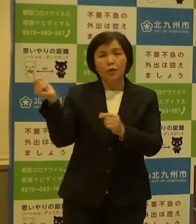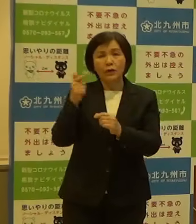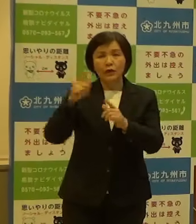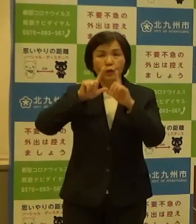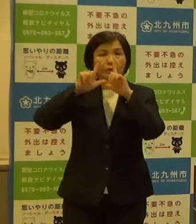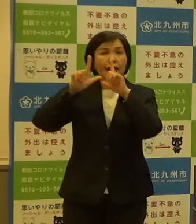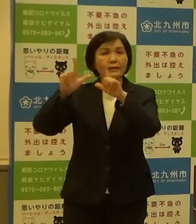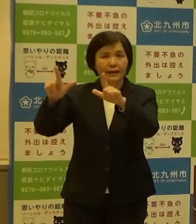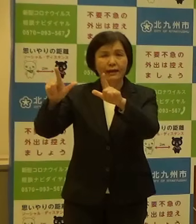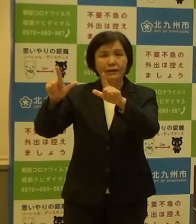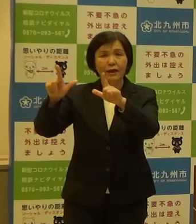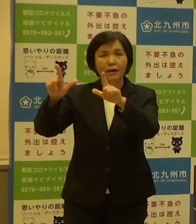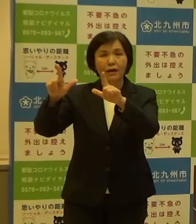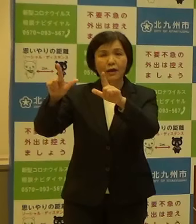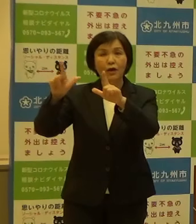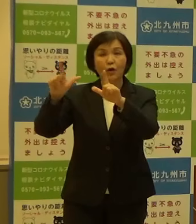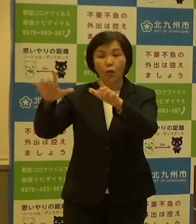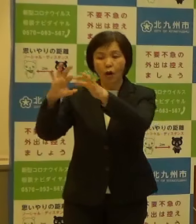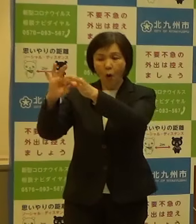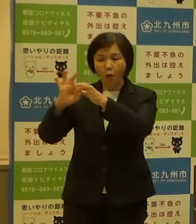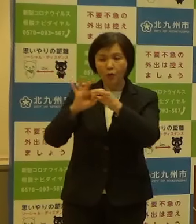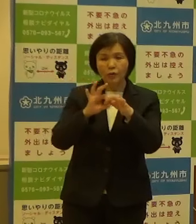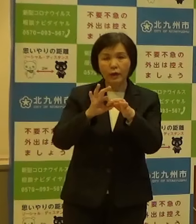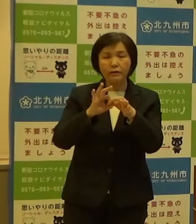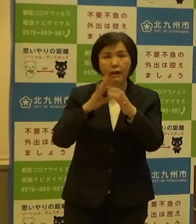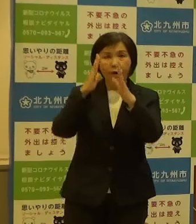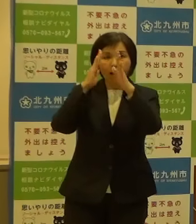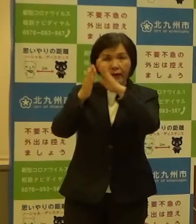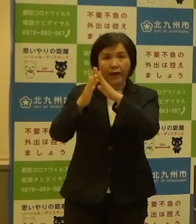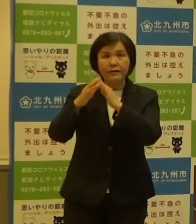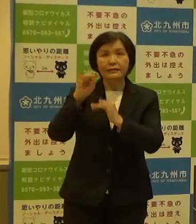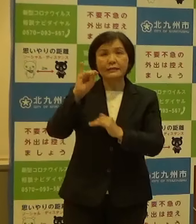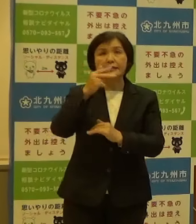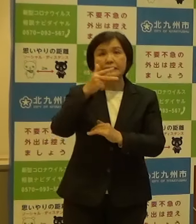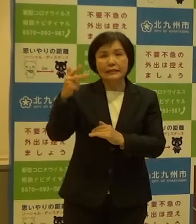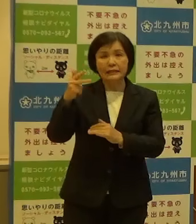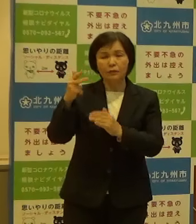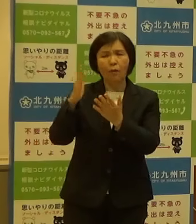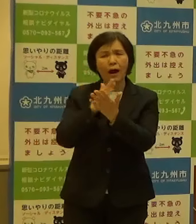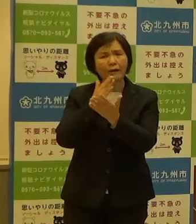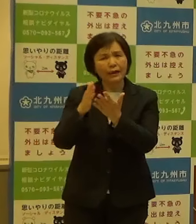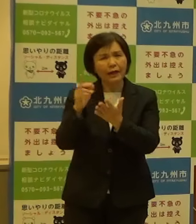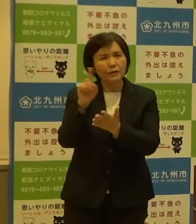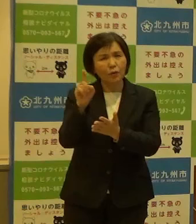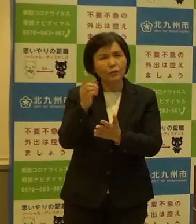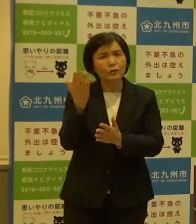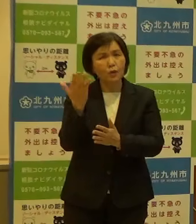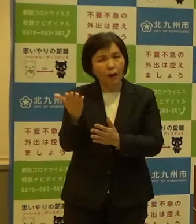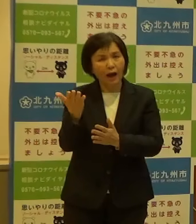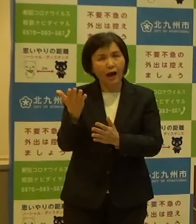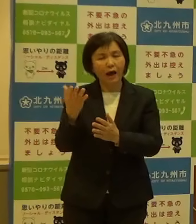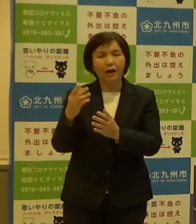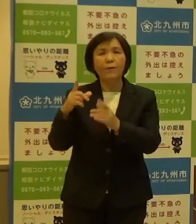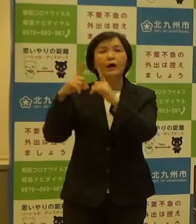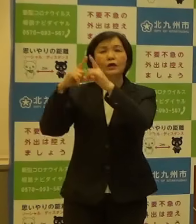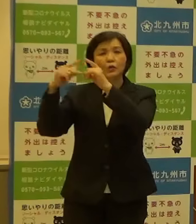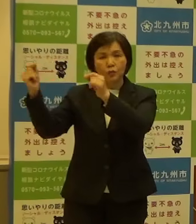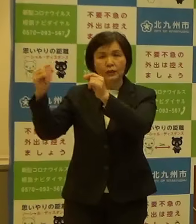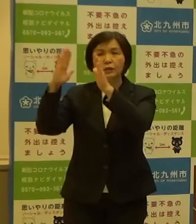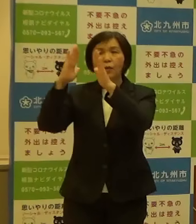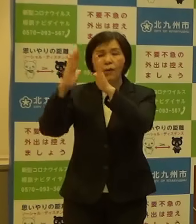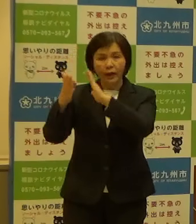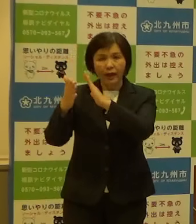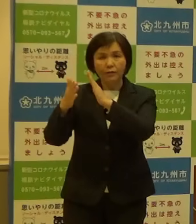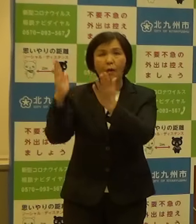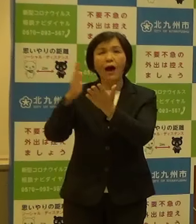宣言、それを受けて県知事の判断がどうなるのかという法律の立て付けから言いますと、国や県の判断を注視を